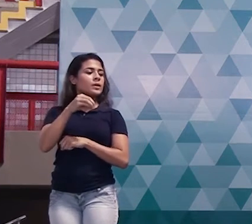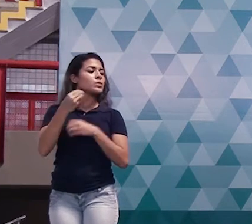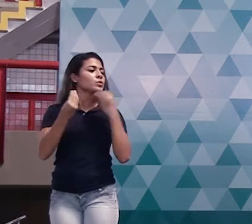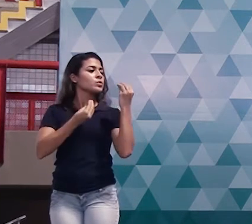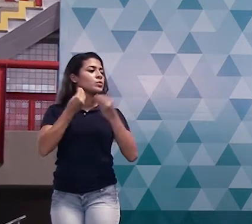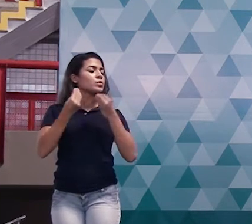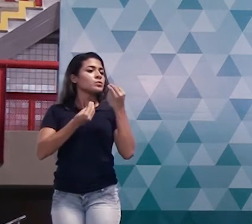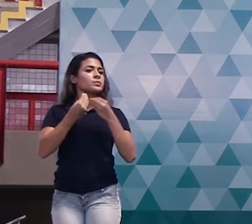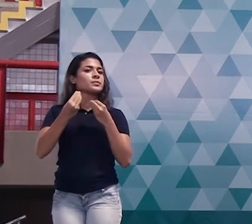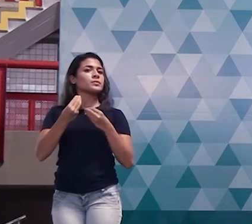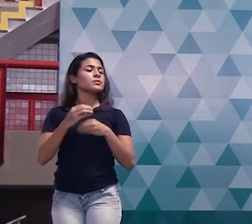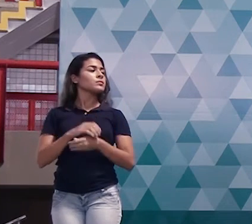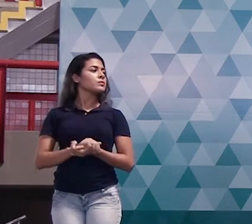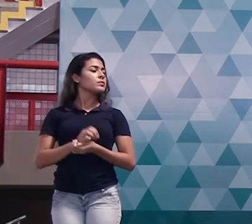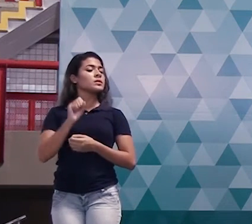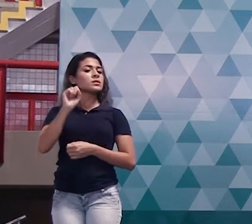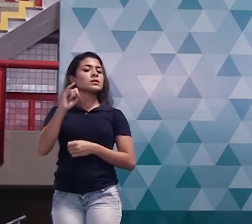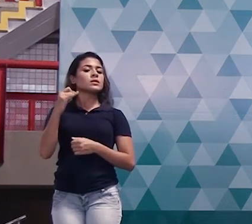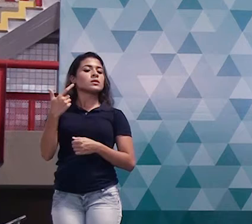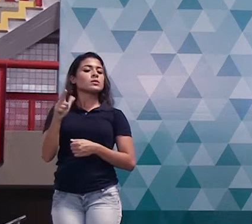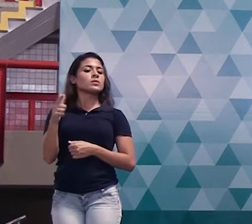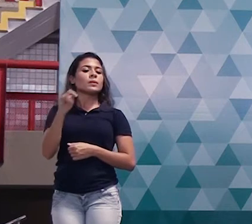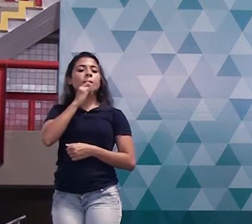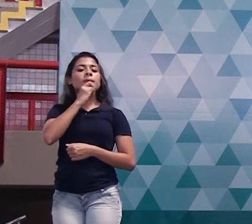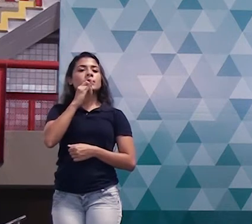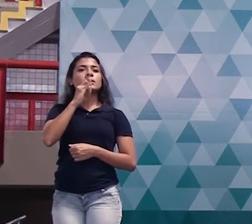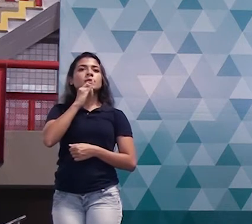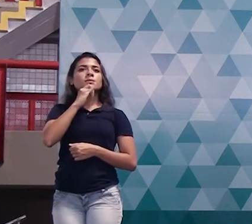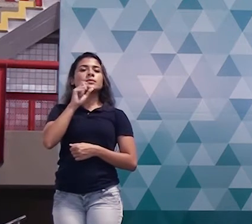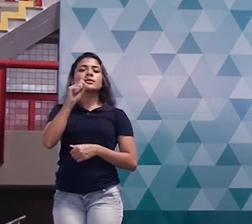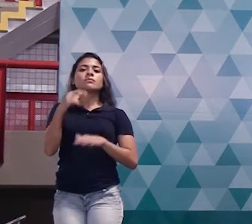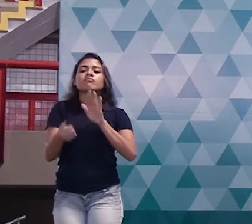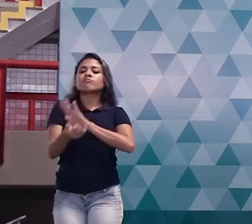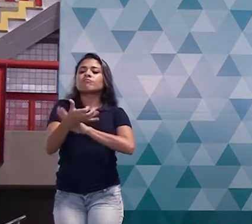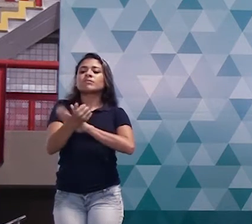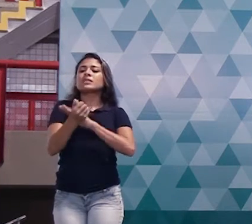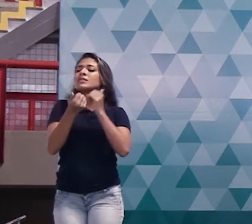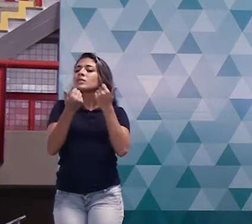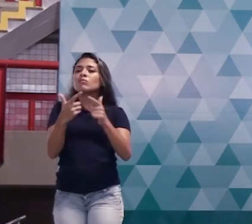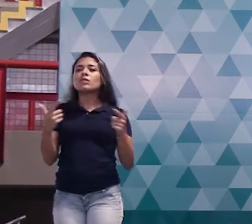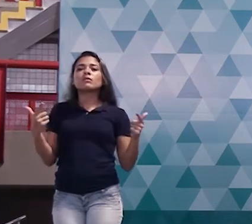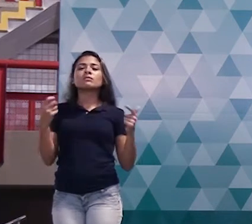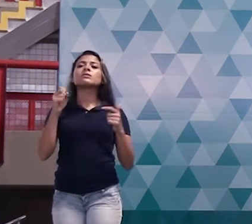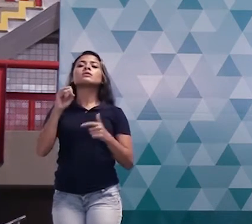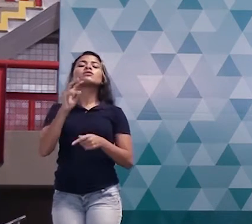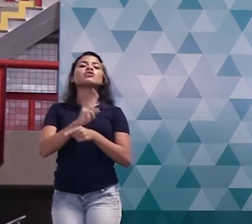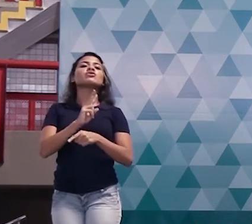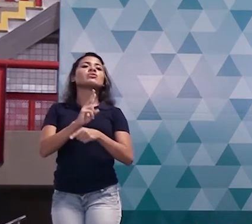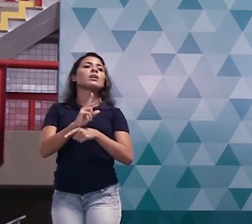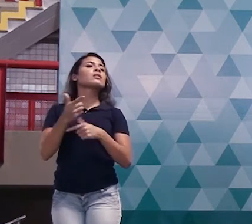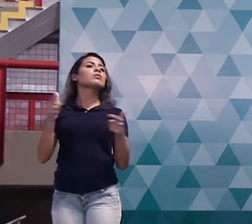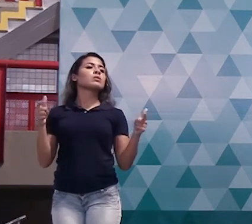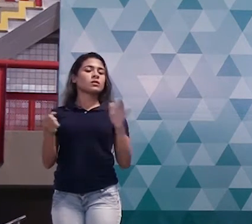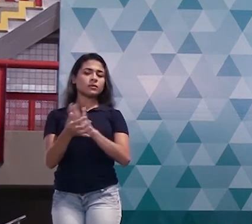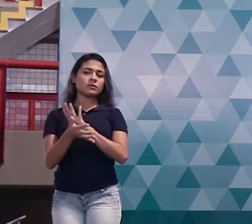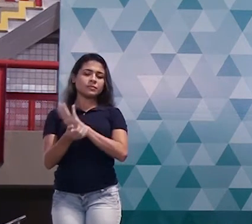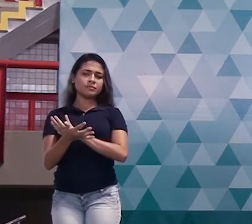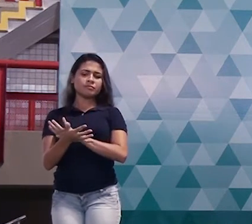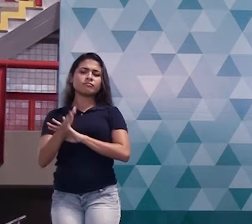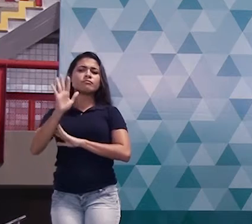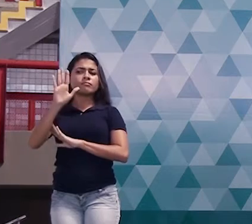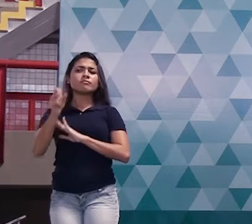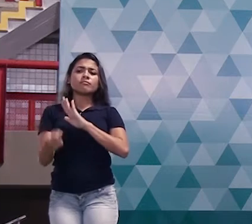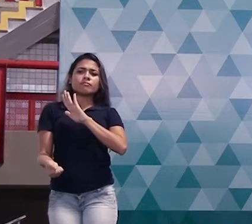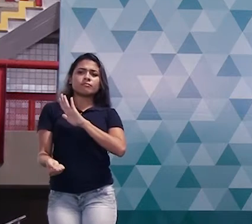tivesse acontecido, não existiria corrupção. Corrupção, pessoal, vamos também vamos ver outra coisa, né? A questão da corrupção não é apenas